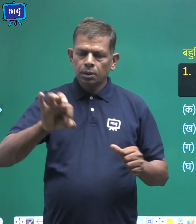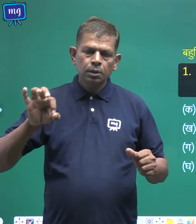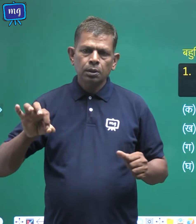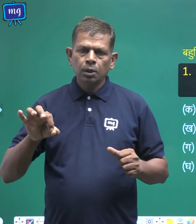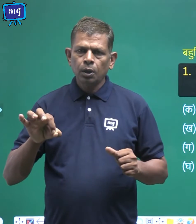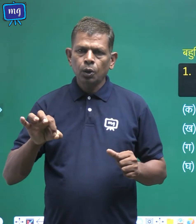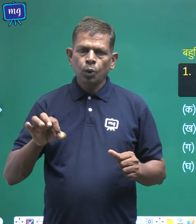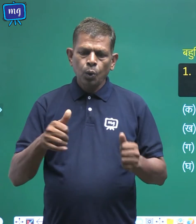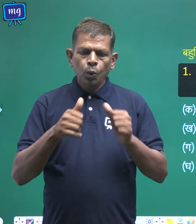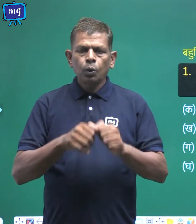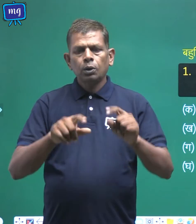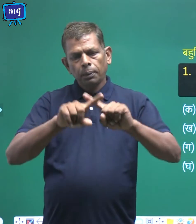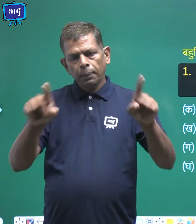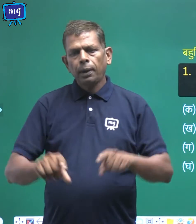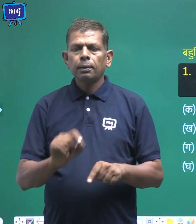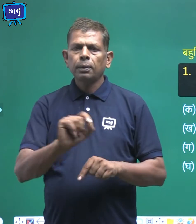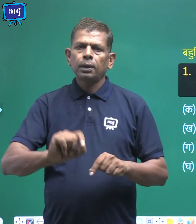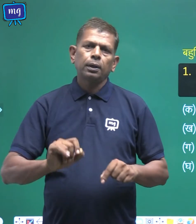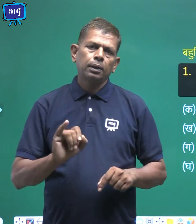उत्तर ब्रैकेट में लिखना है।